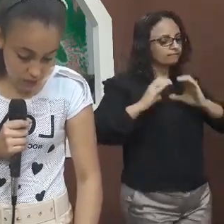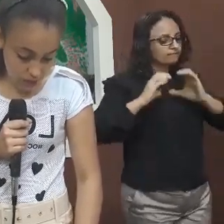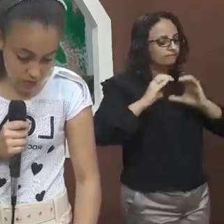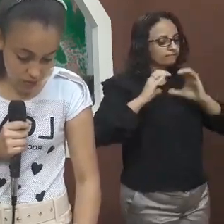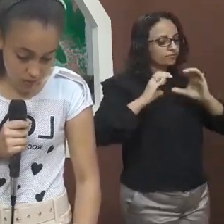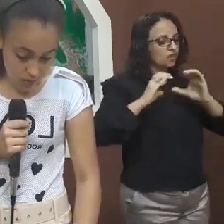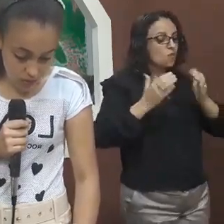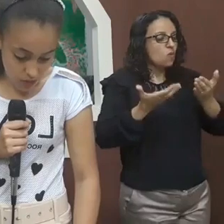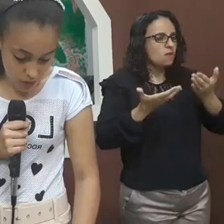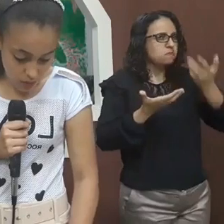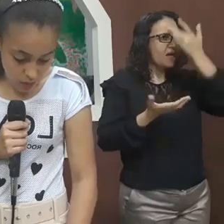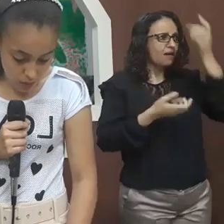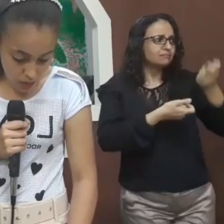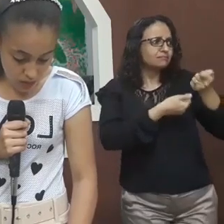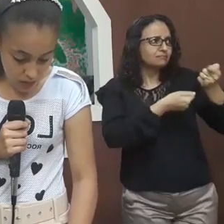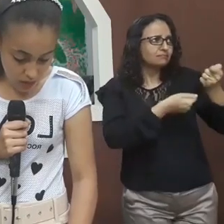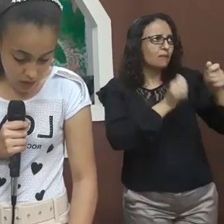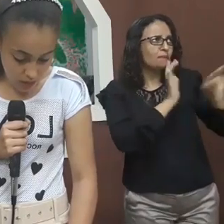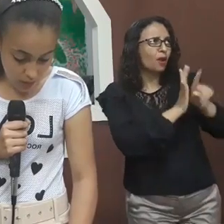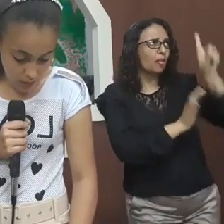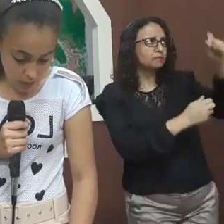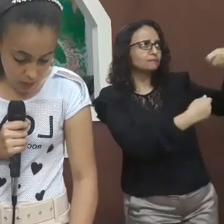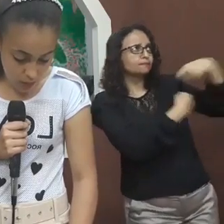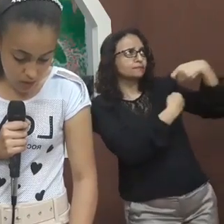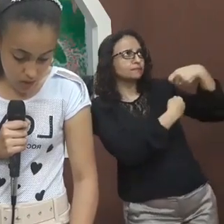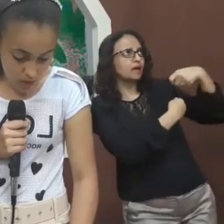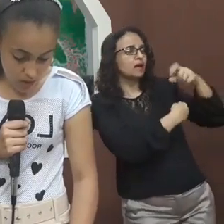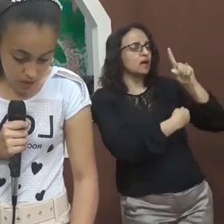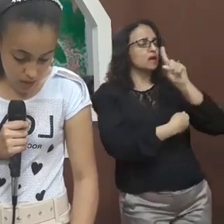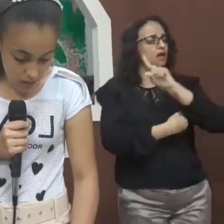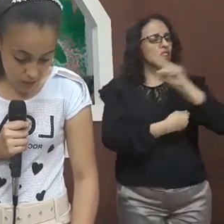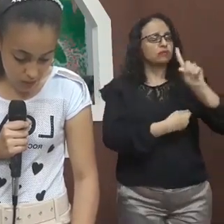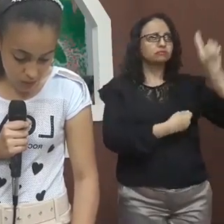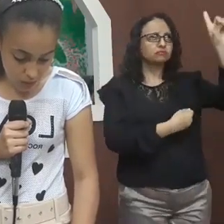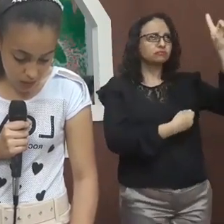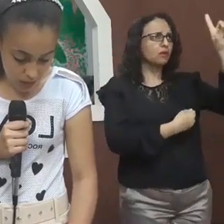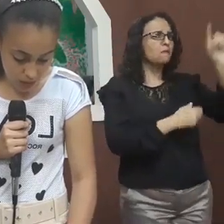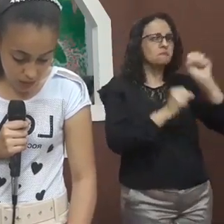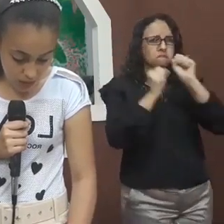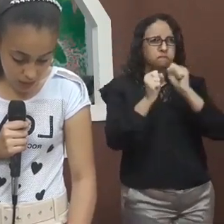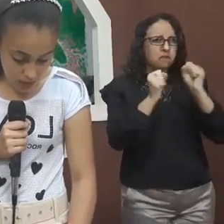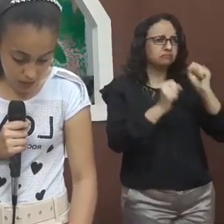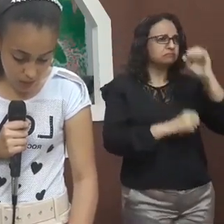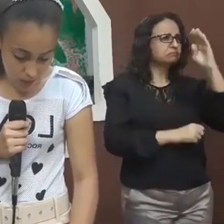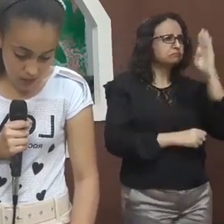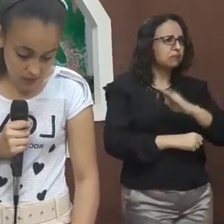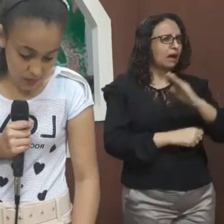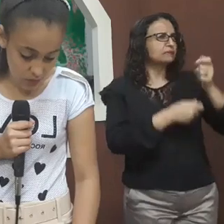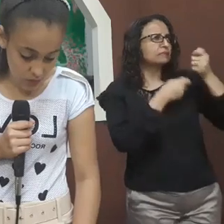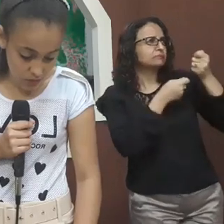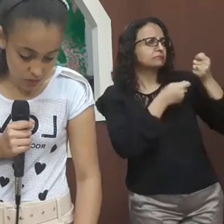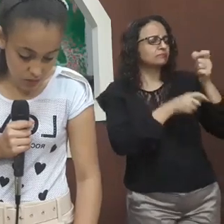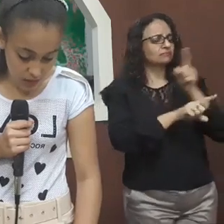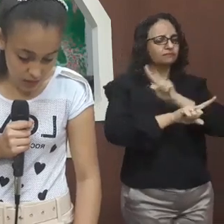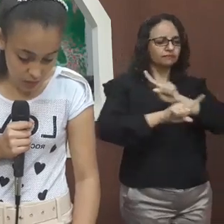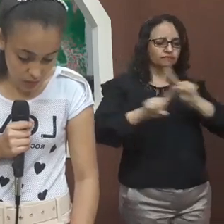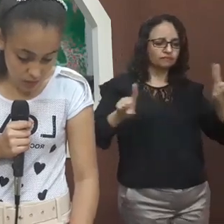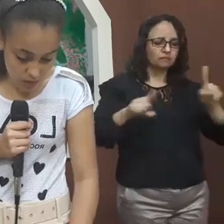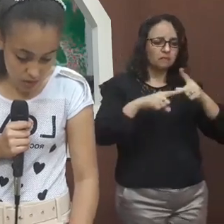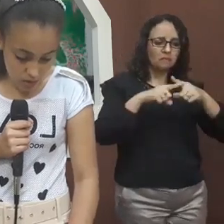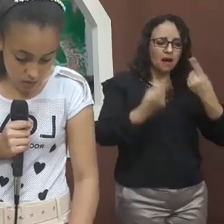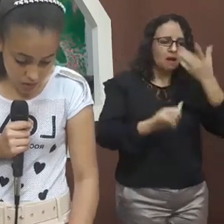vem de Deus, pois Deus não pode ser tentado pelo mal, e Ele mesmo não tenta ninguém. Mas as pessoas são